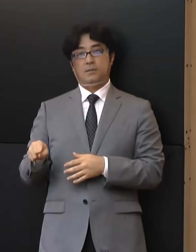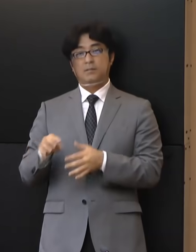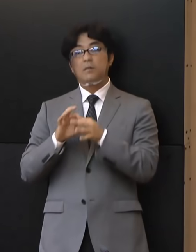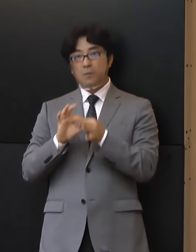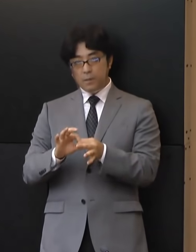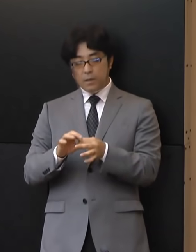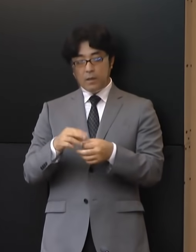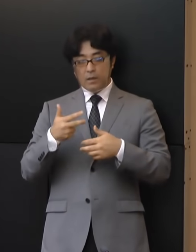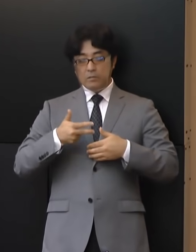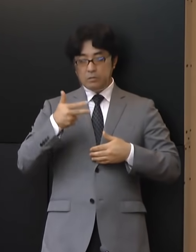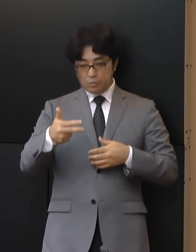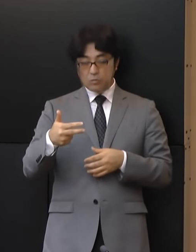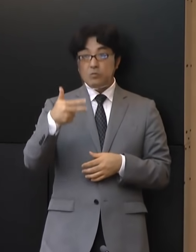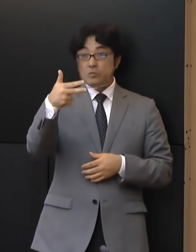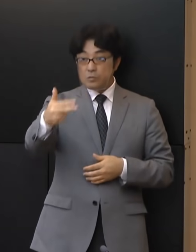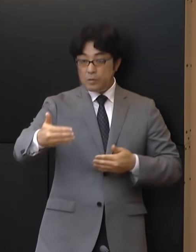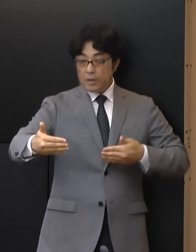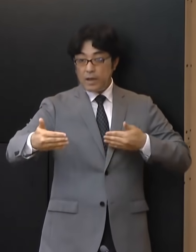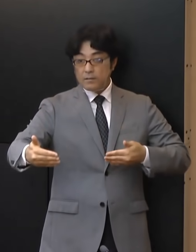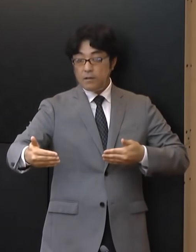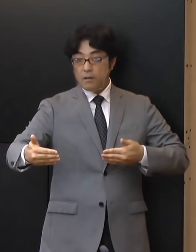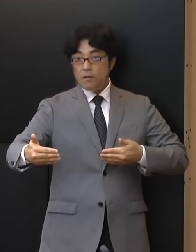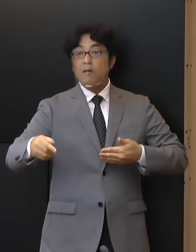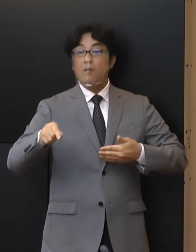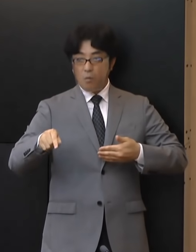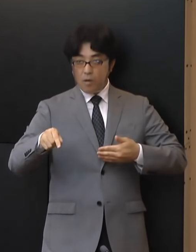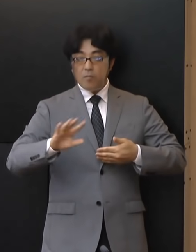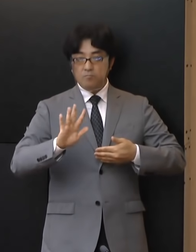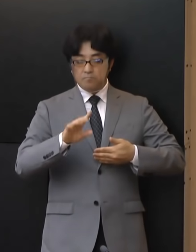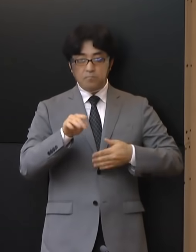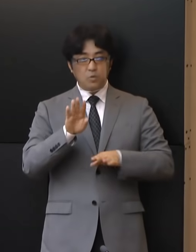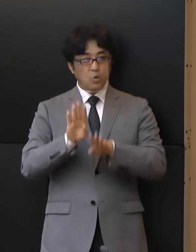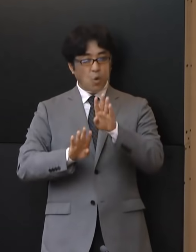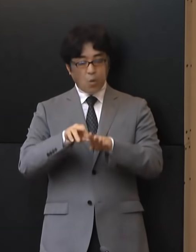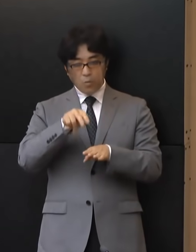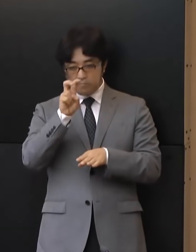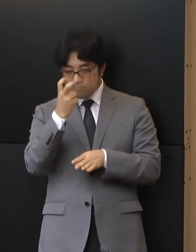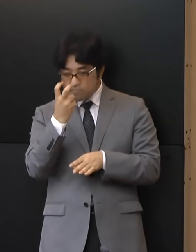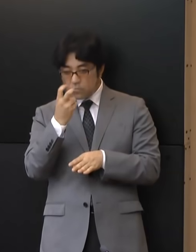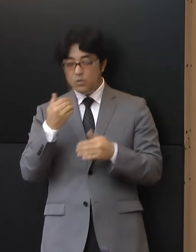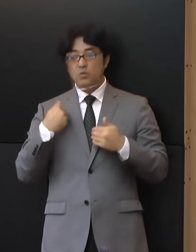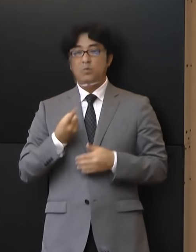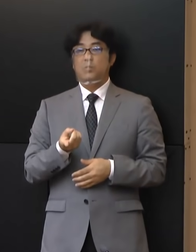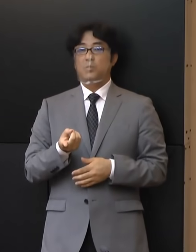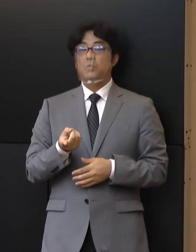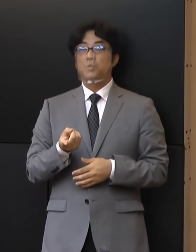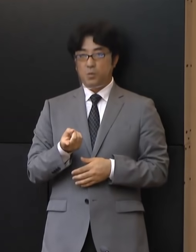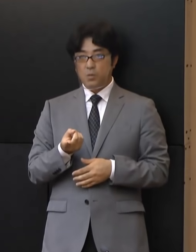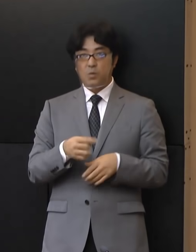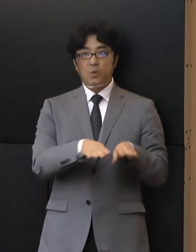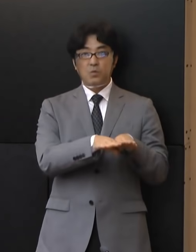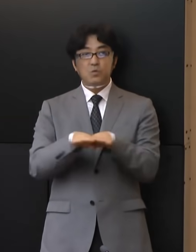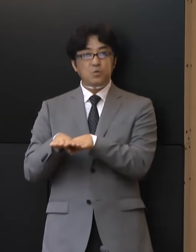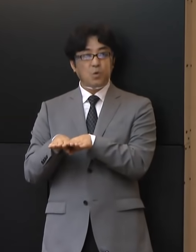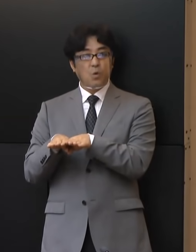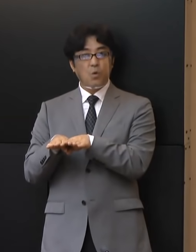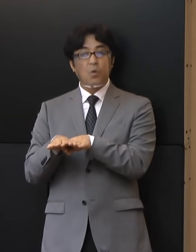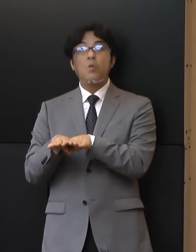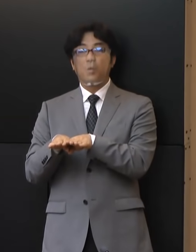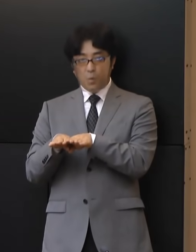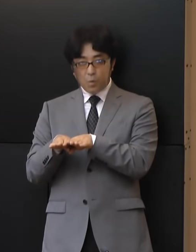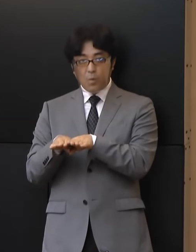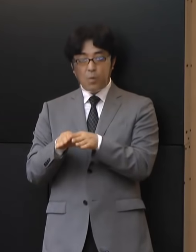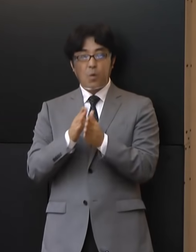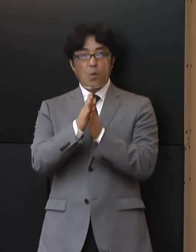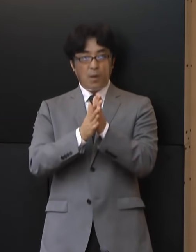その経過を観察する必要があるということがございまして、今回の休業要請に